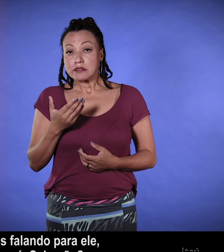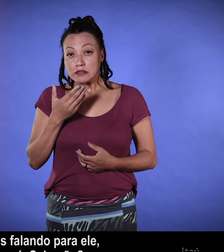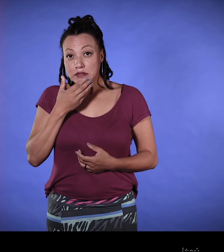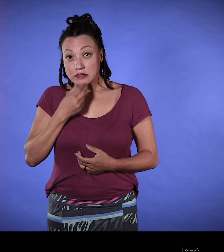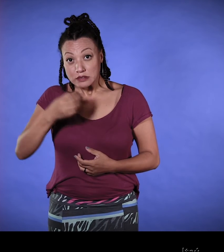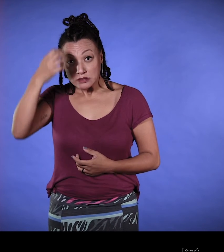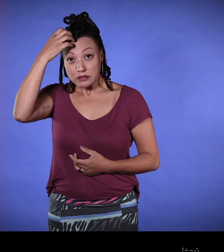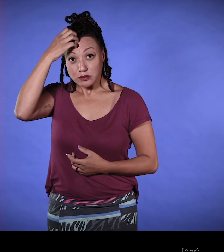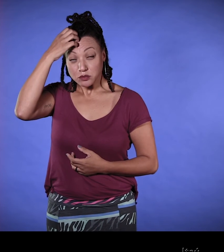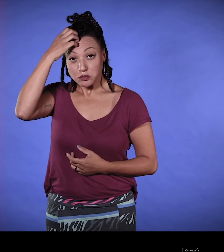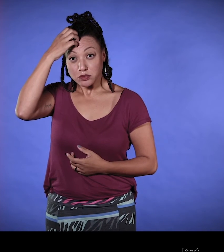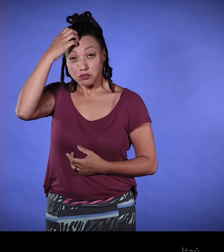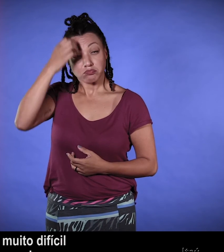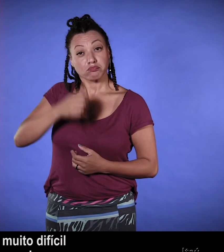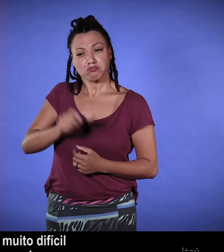que, Salomão?